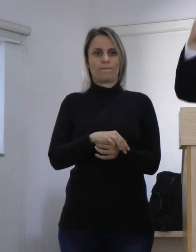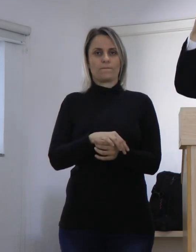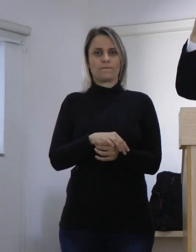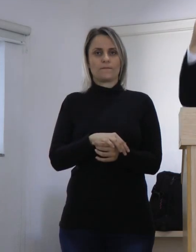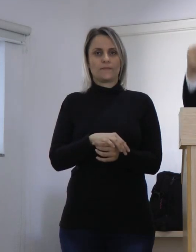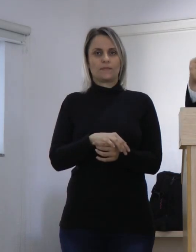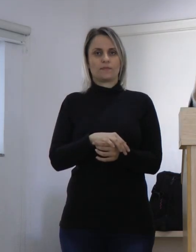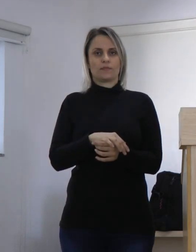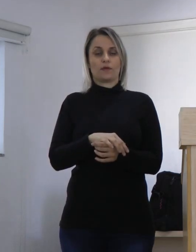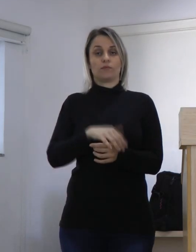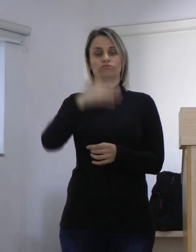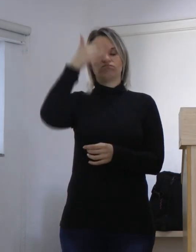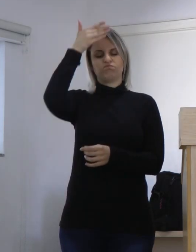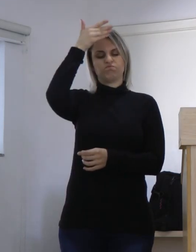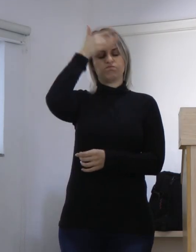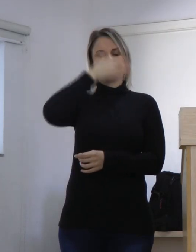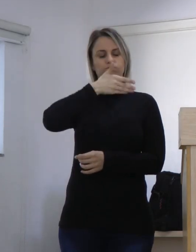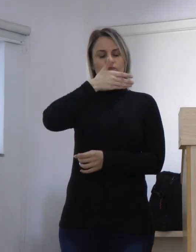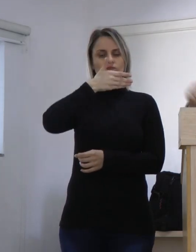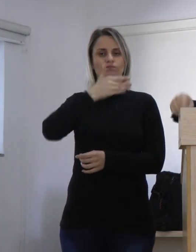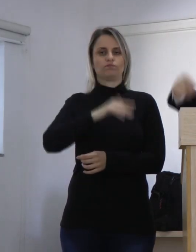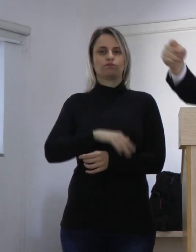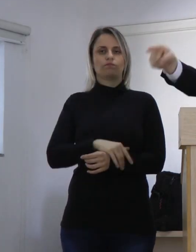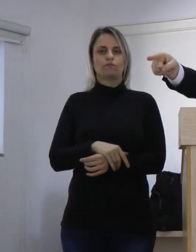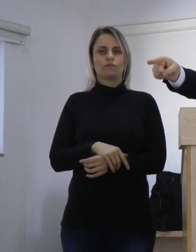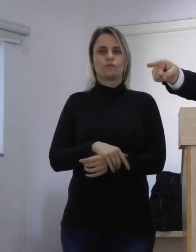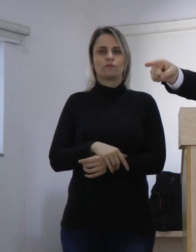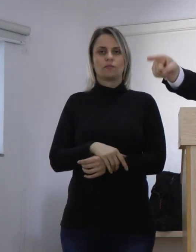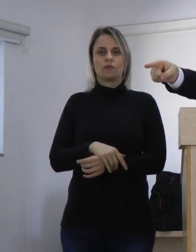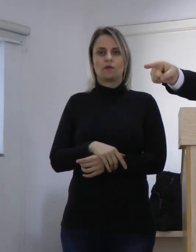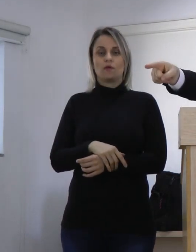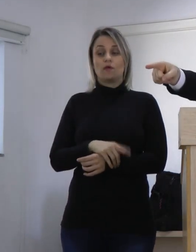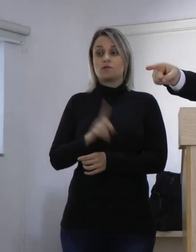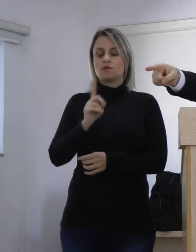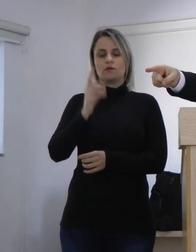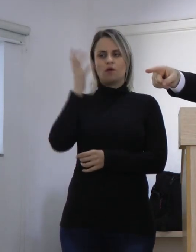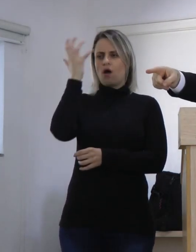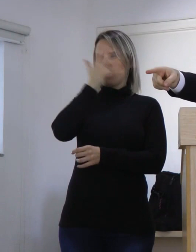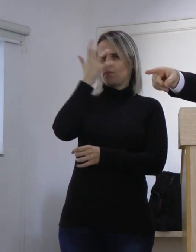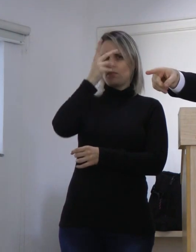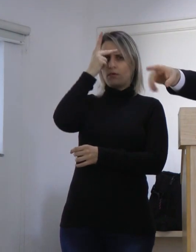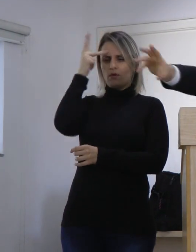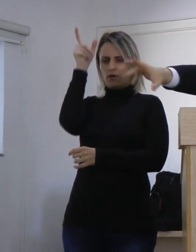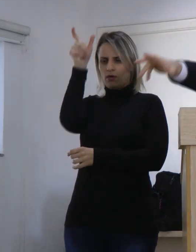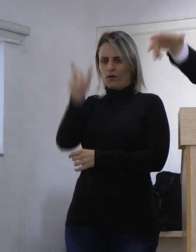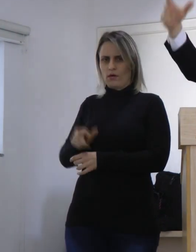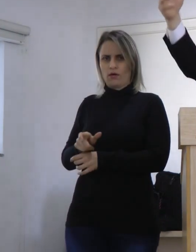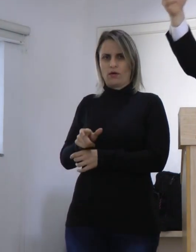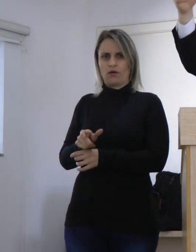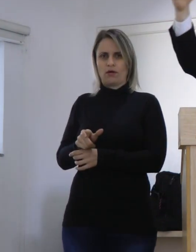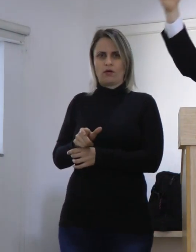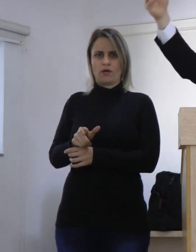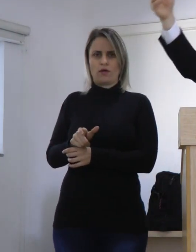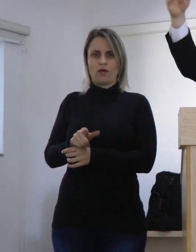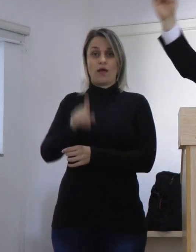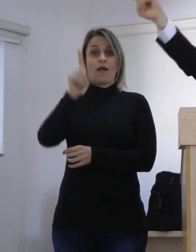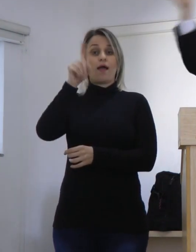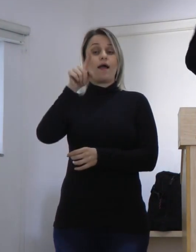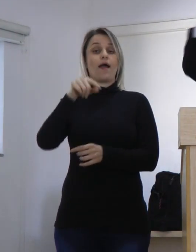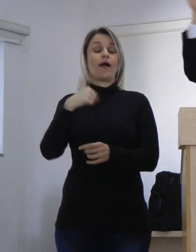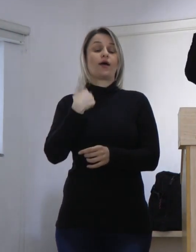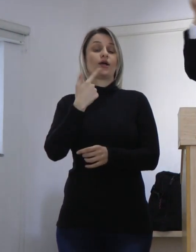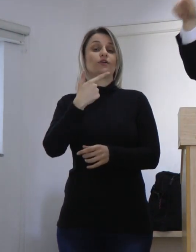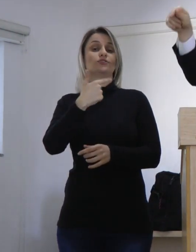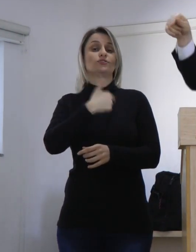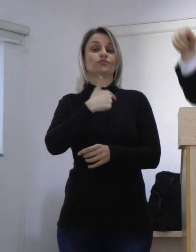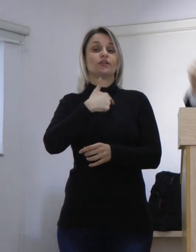Nós ficamos cegos. E nós não nos apaixonamos pela pessoa, mas por uma imagem idealizada que